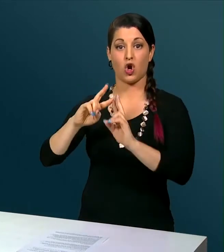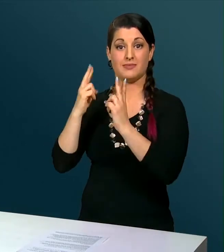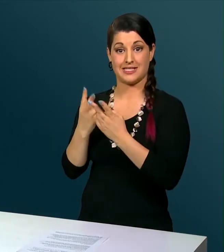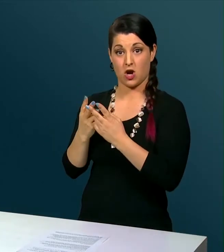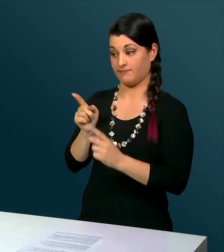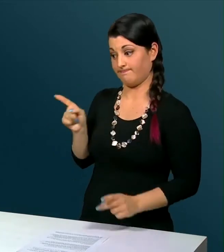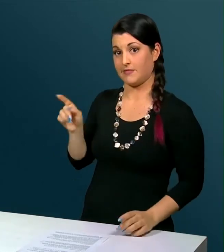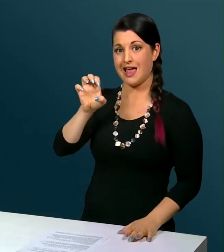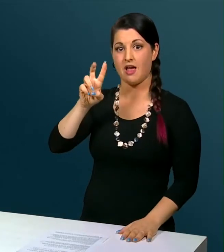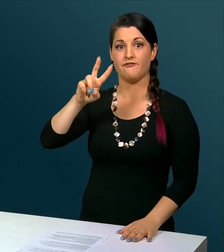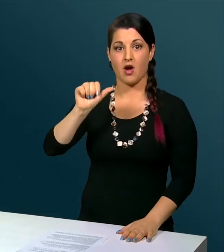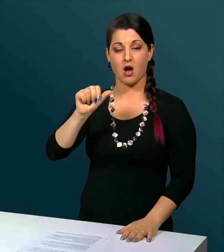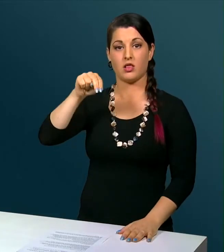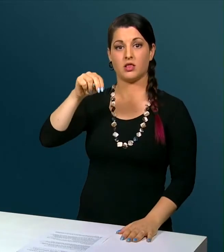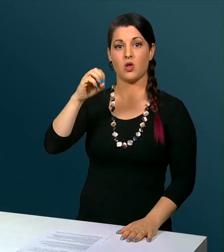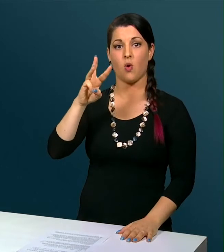österreichischen UNESCO-Kommission.